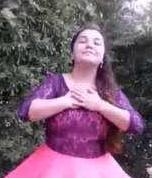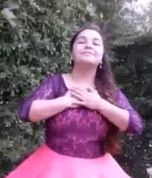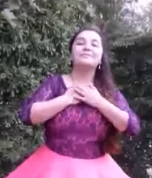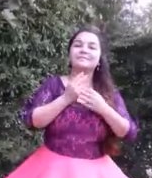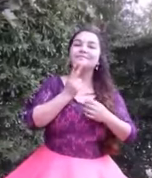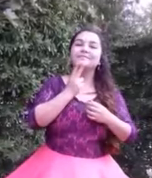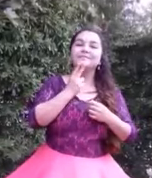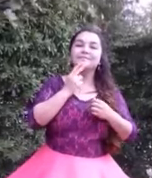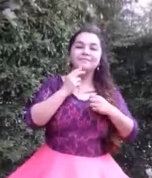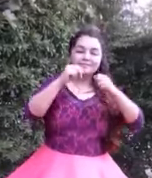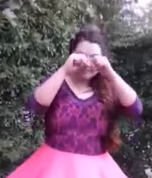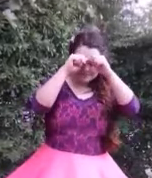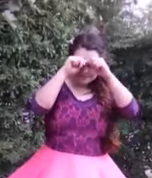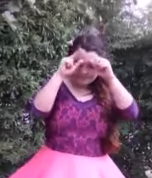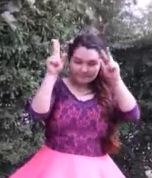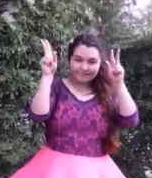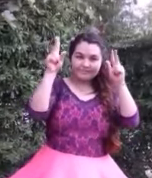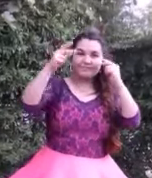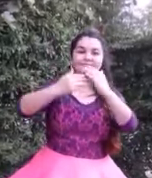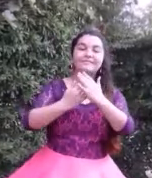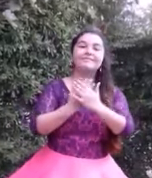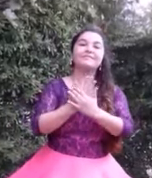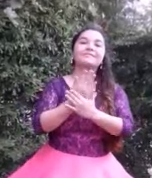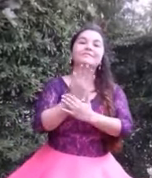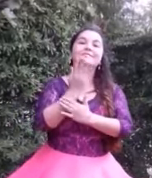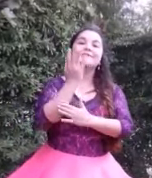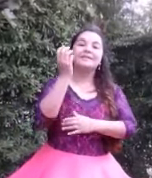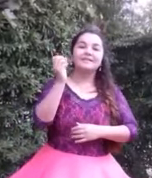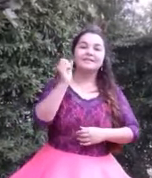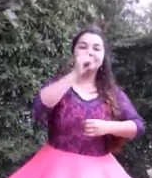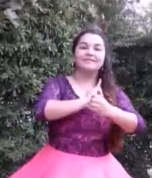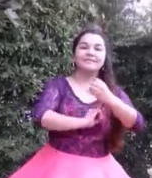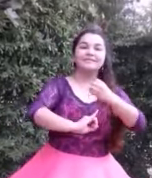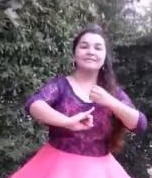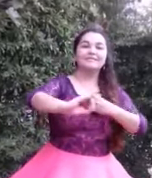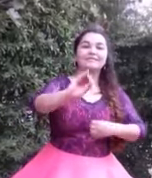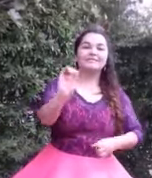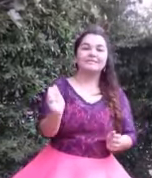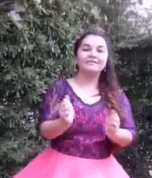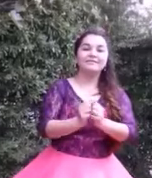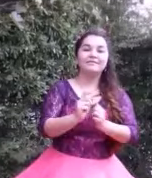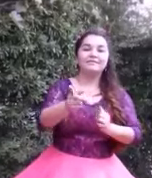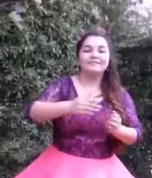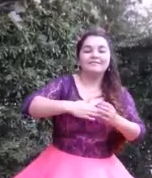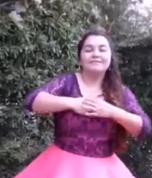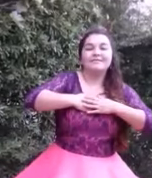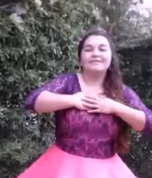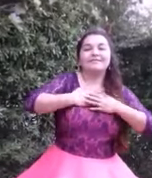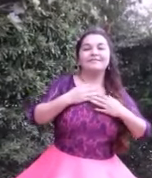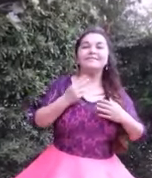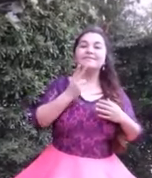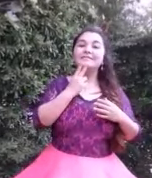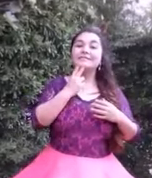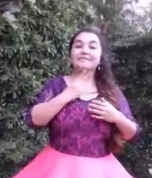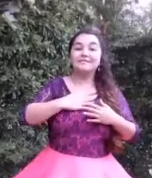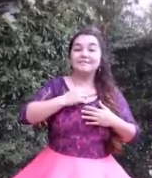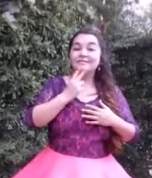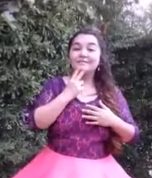vida, despertar por la mañana Siempre a tu lado quiero vivir mi